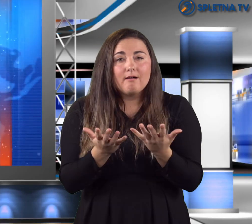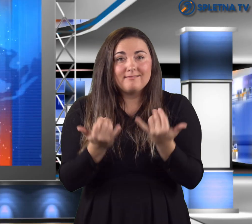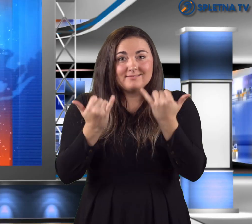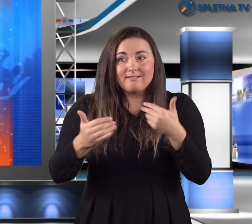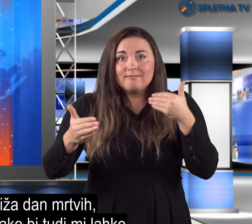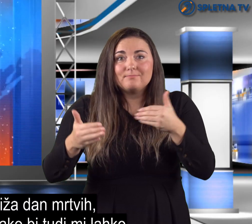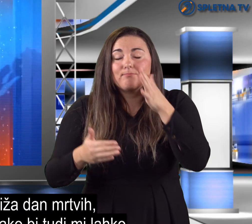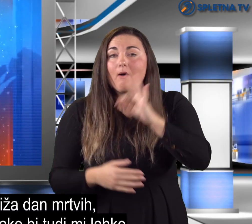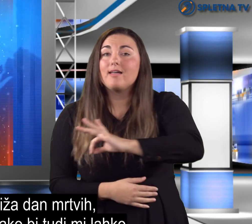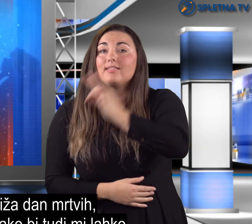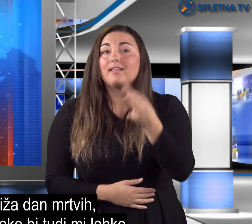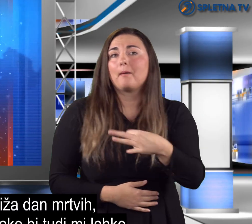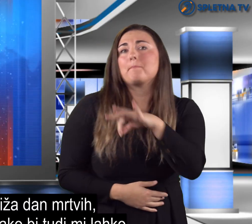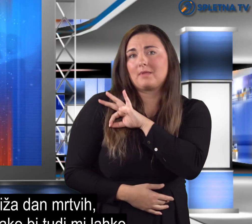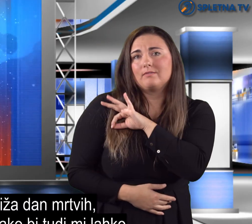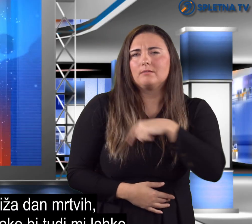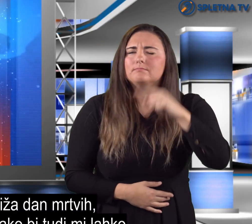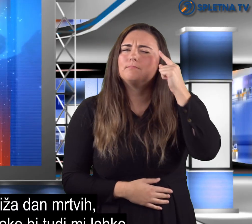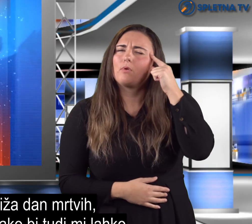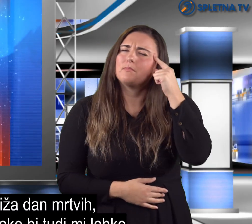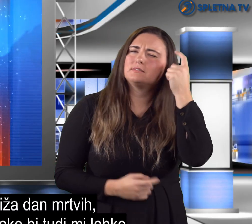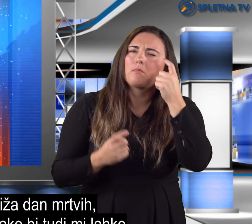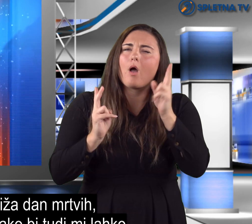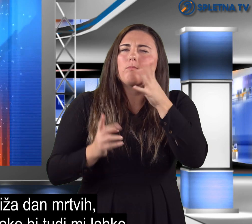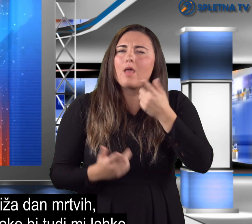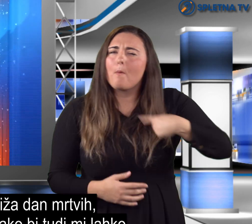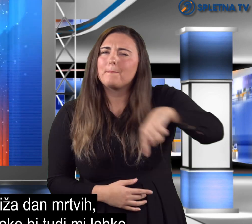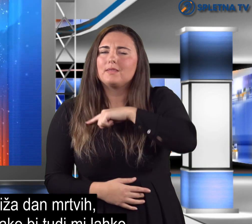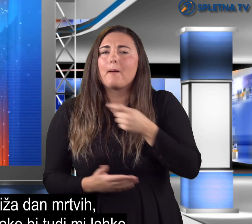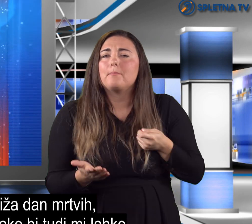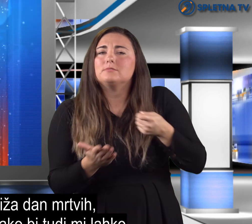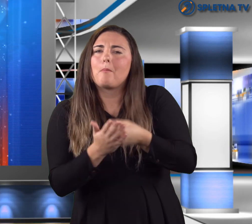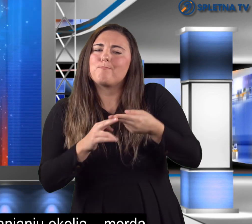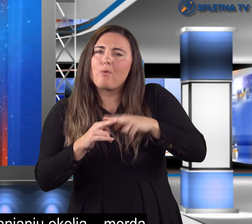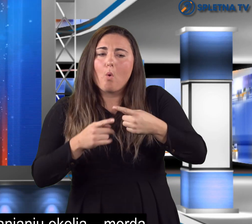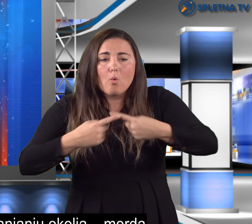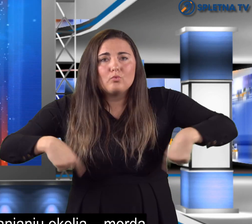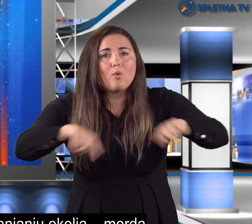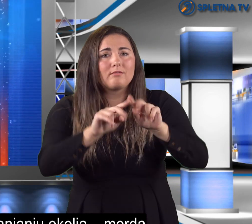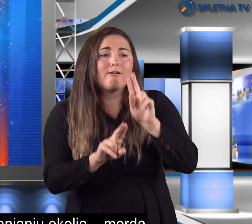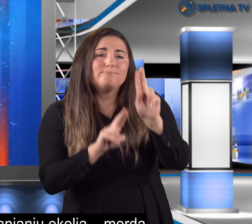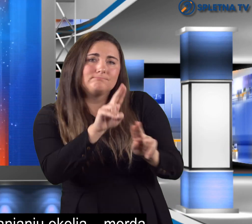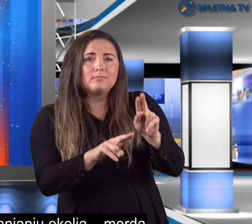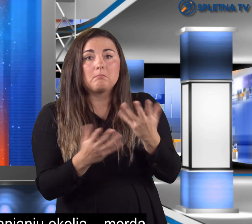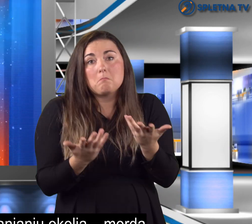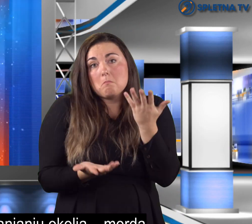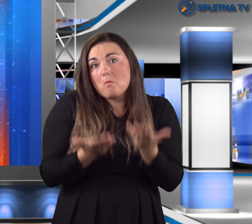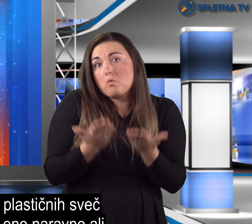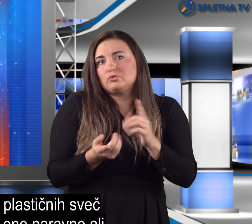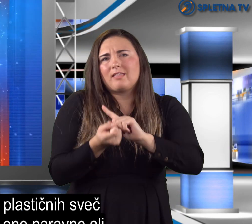Ko se bliža dan mrtvih, pomislimo, kako bi tudi mi lahko prispevali k ohranjanju okolja. Morda namesto plastičnih